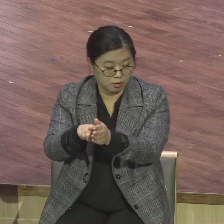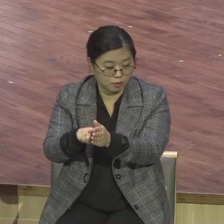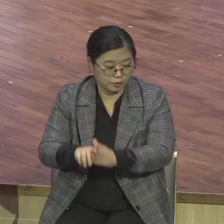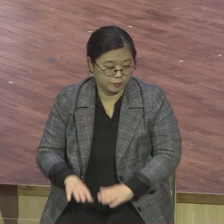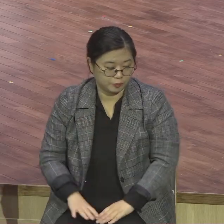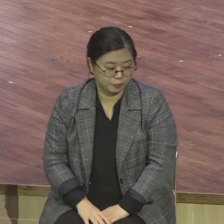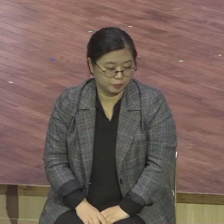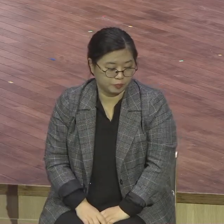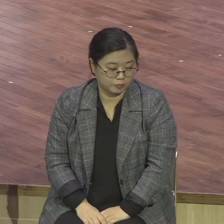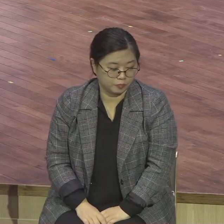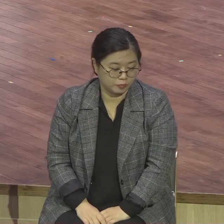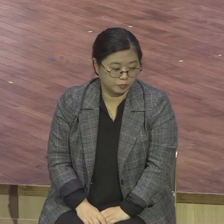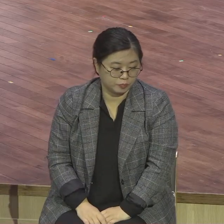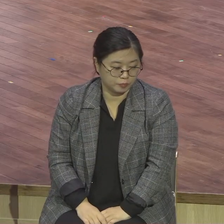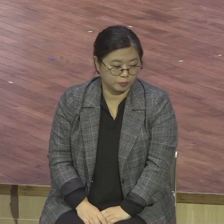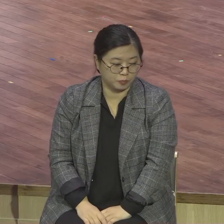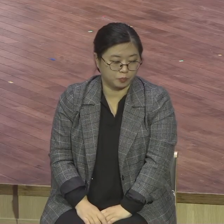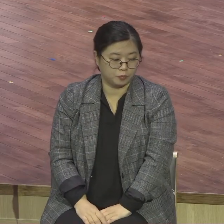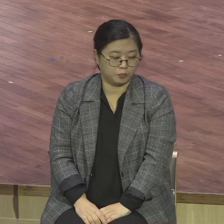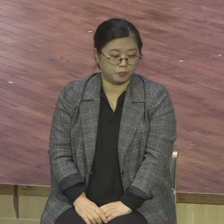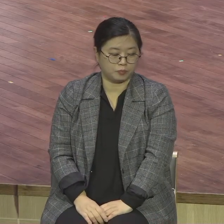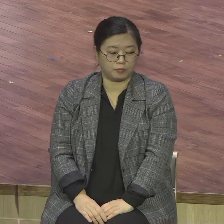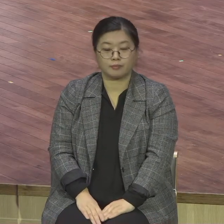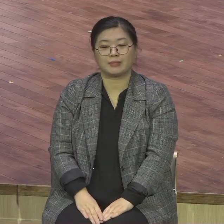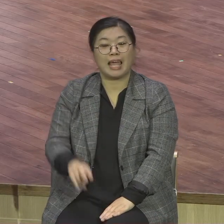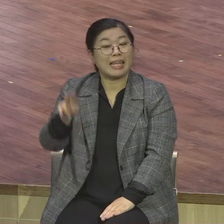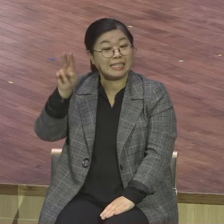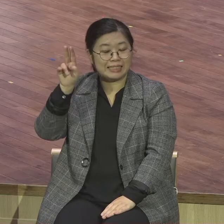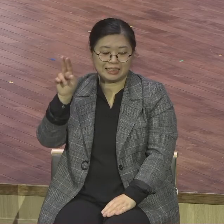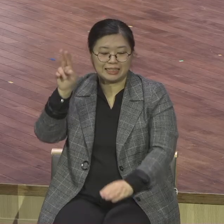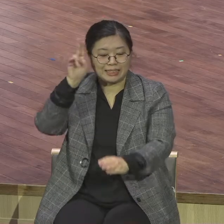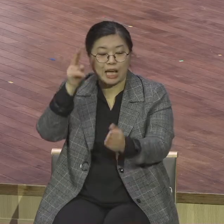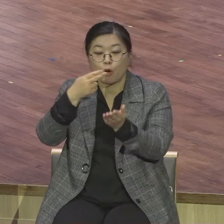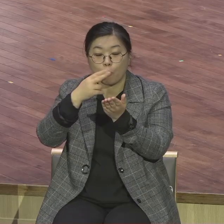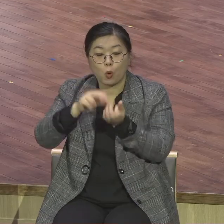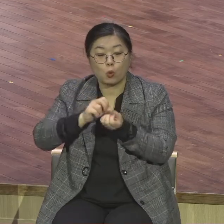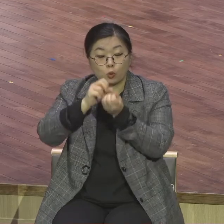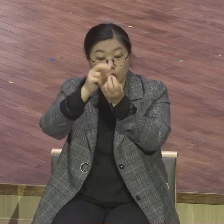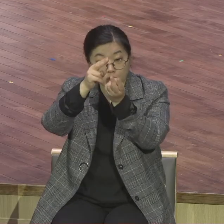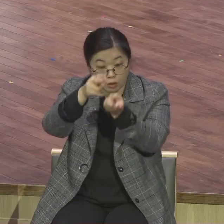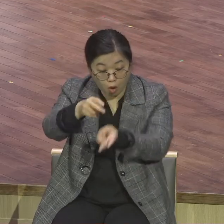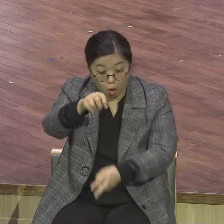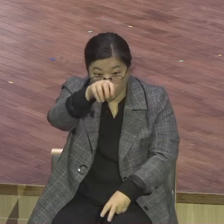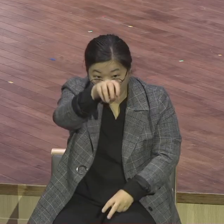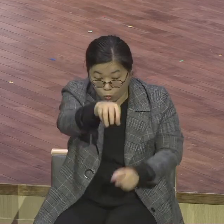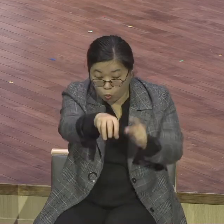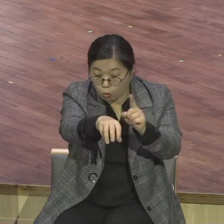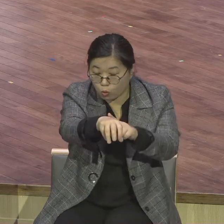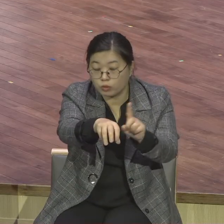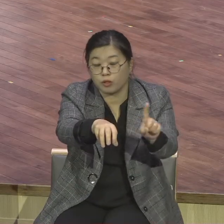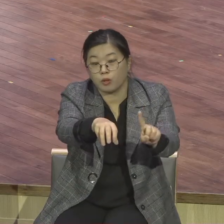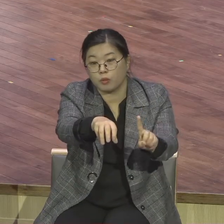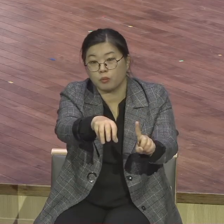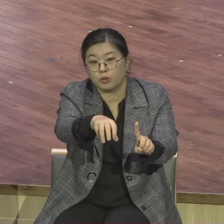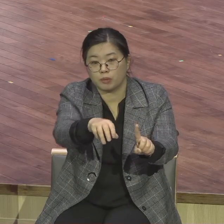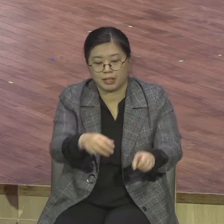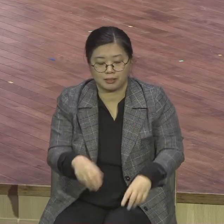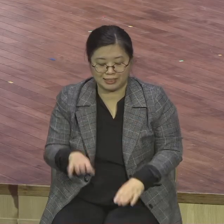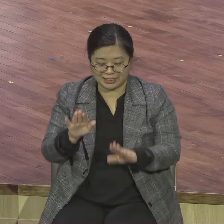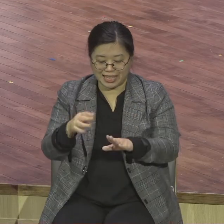야고보서의 1차 수신자는 스데반의 순교 이후에 유대교의